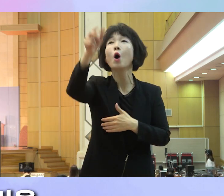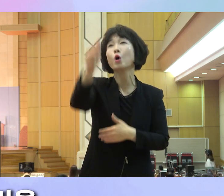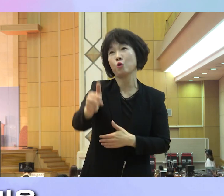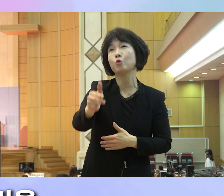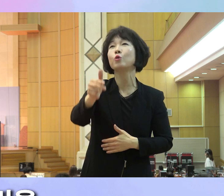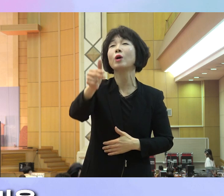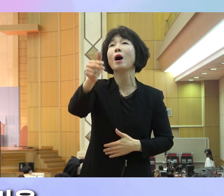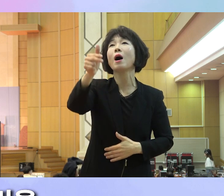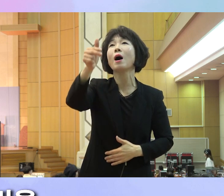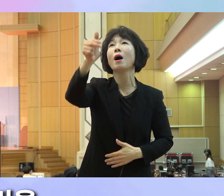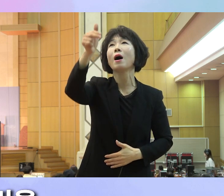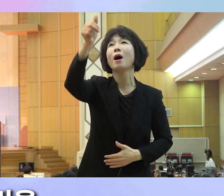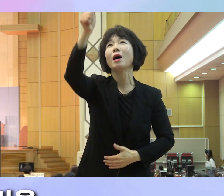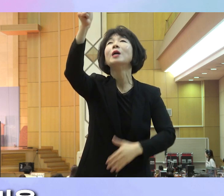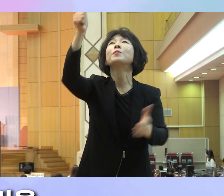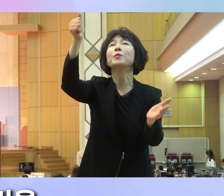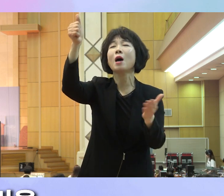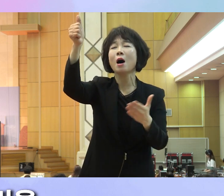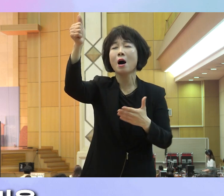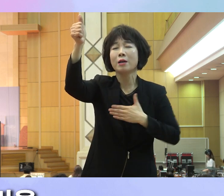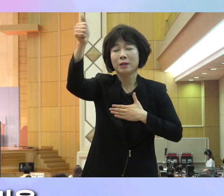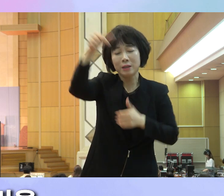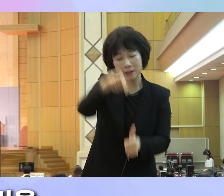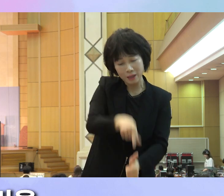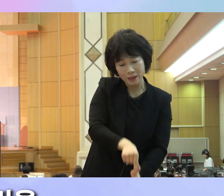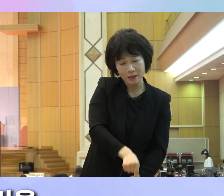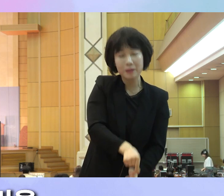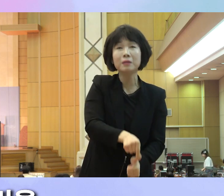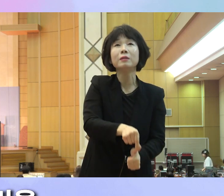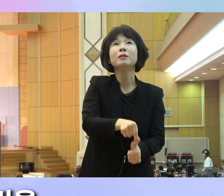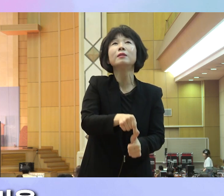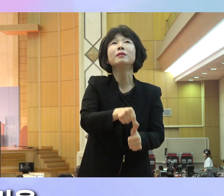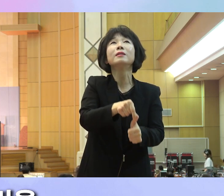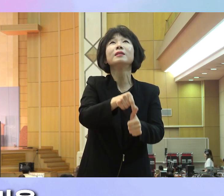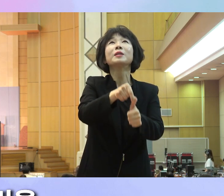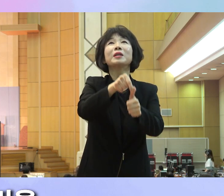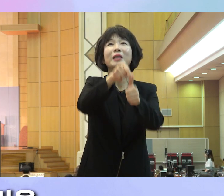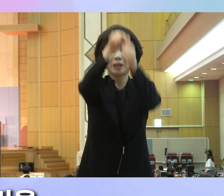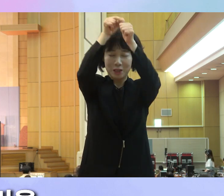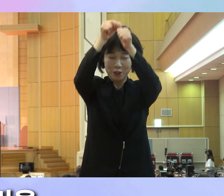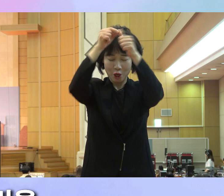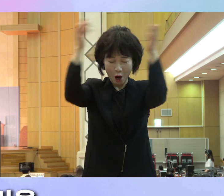강에서 주가 나를